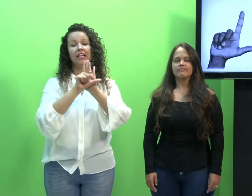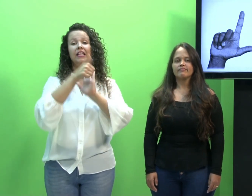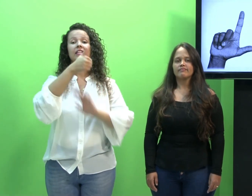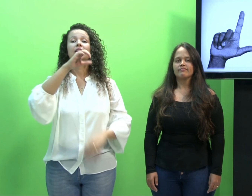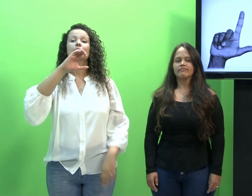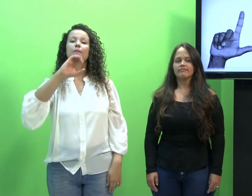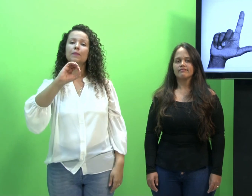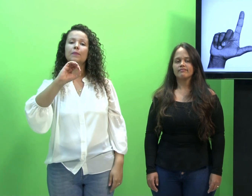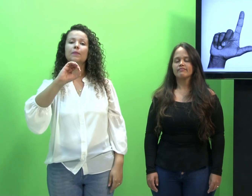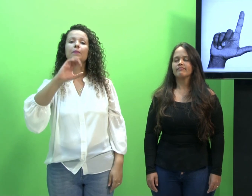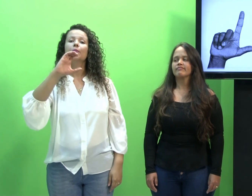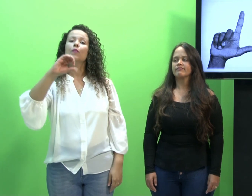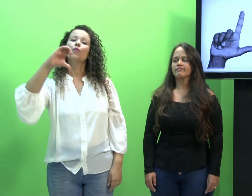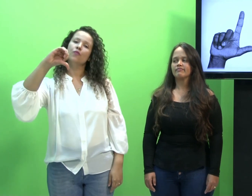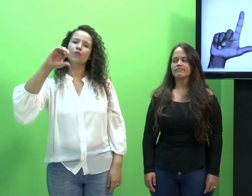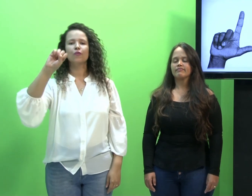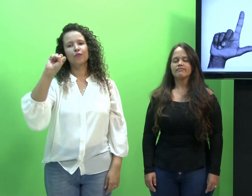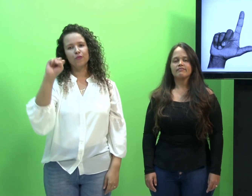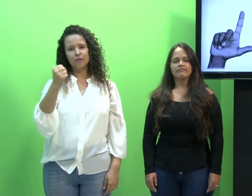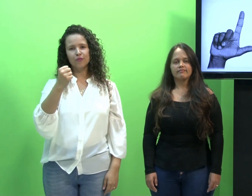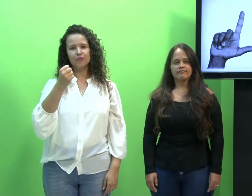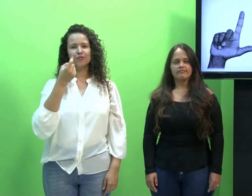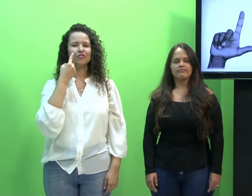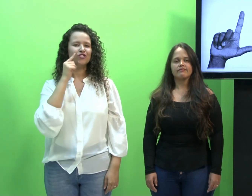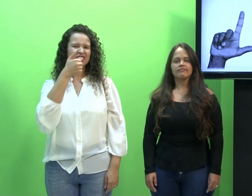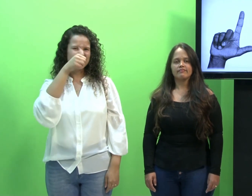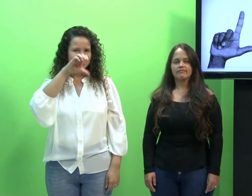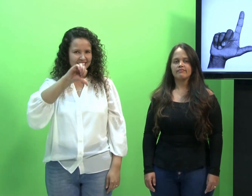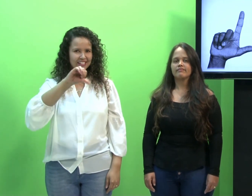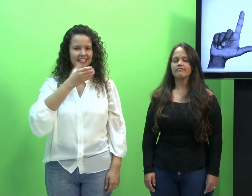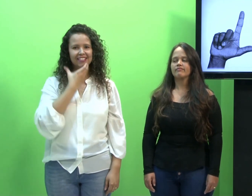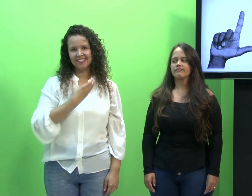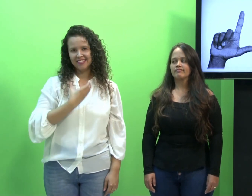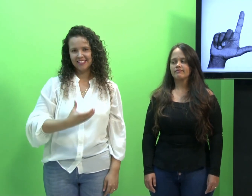10.098, de 19 de dezembro de 2000.